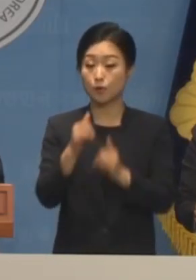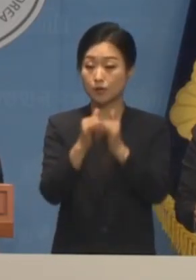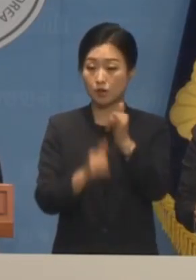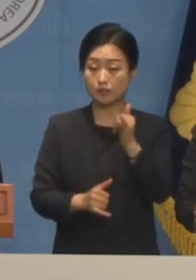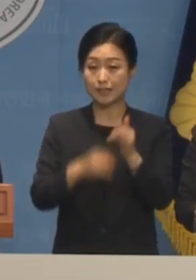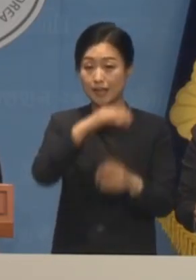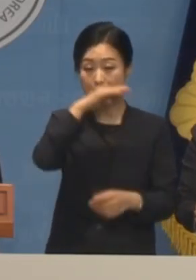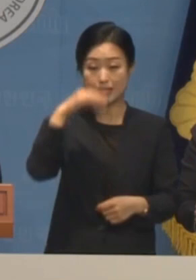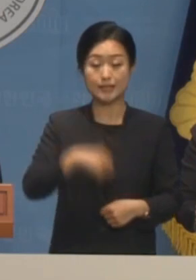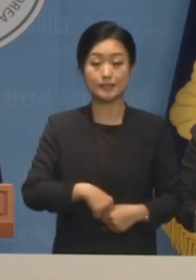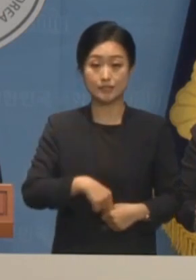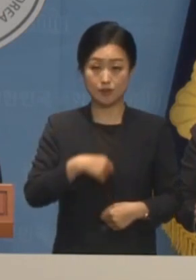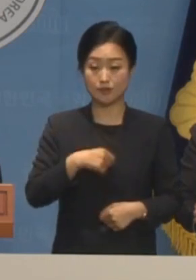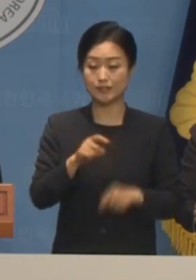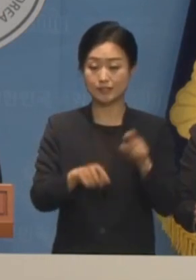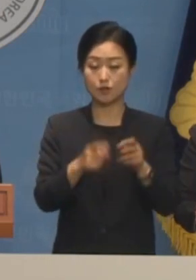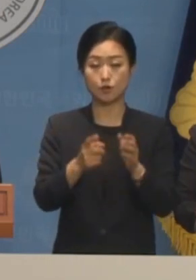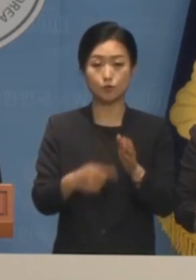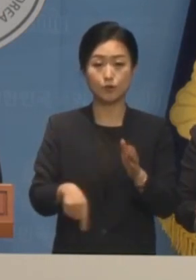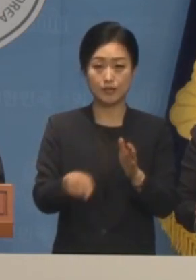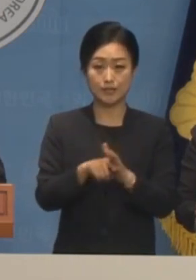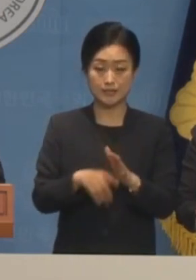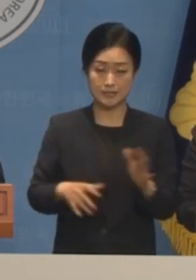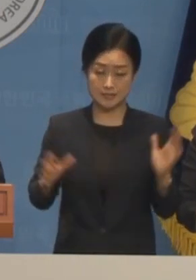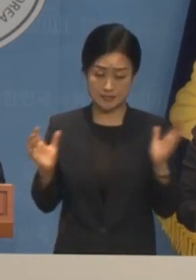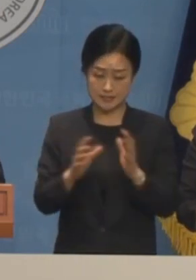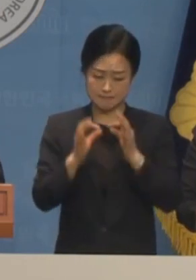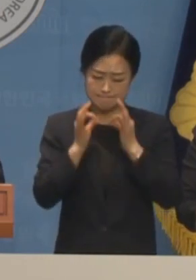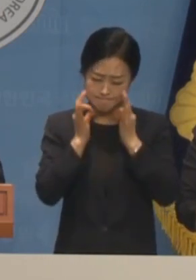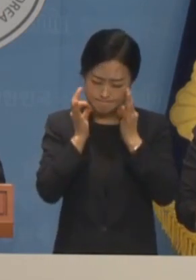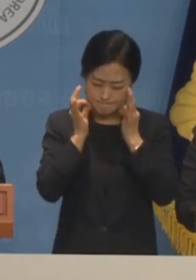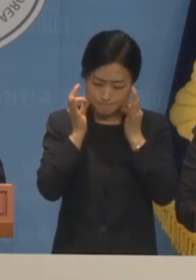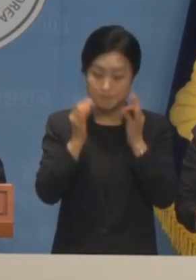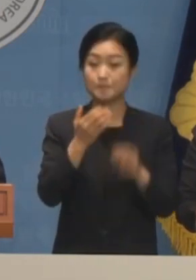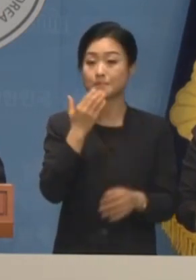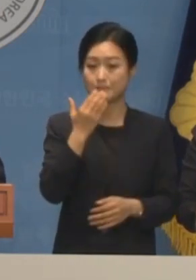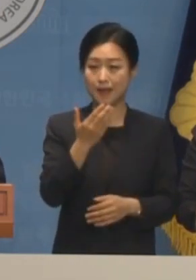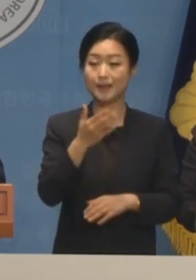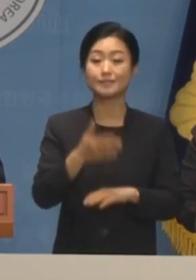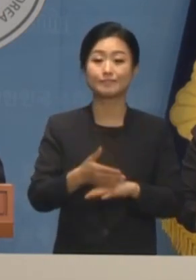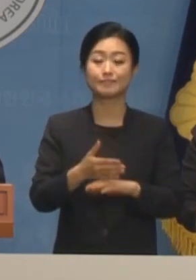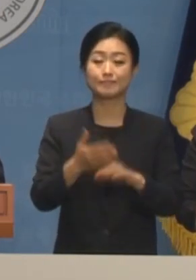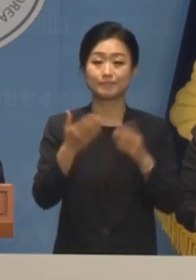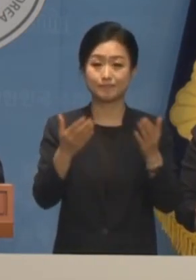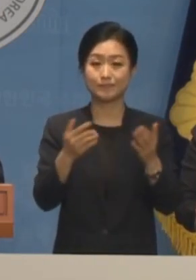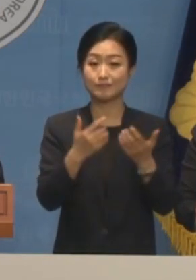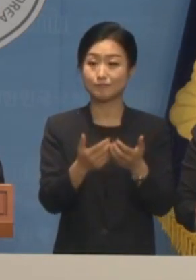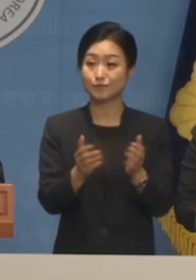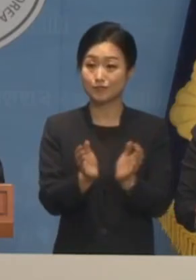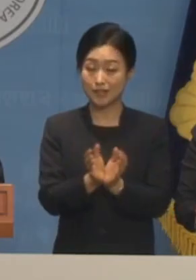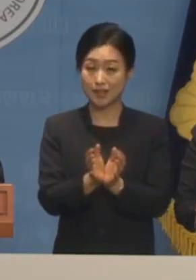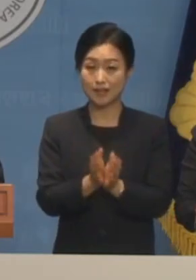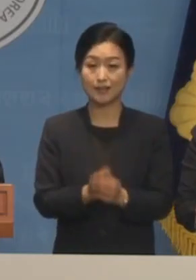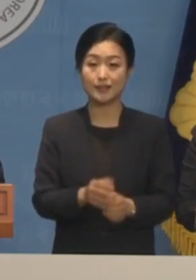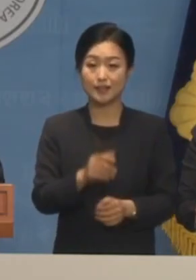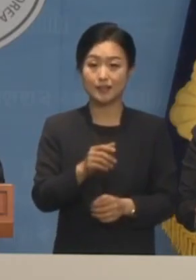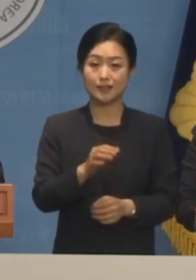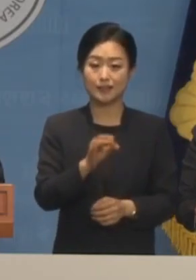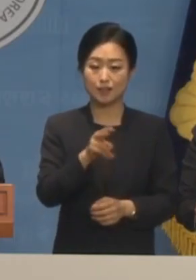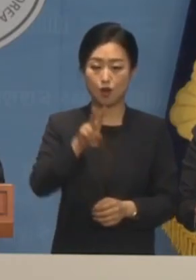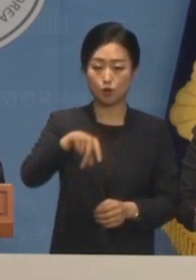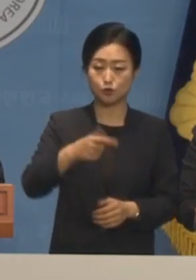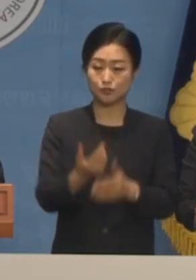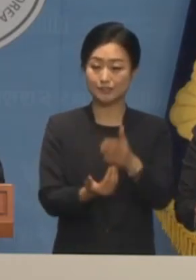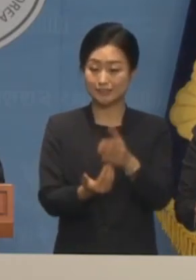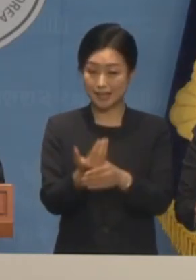정의를 실현하기 위해 모든 노력을 다할 겁니다 감사합니다 도비로 민주당 요순 사건 진상